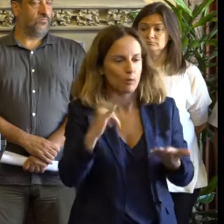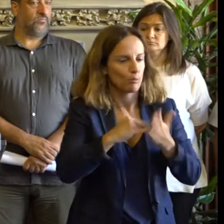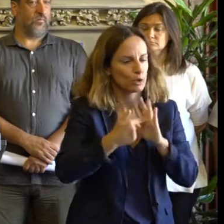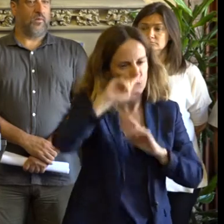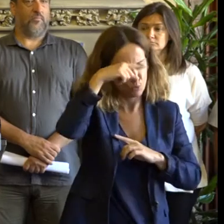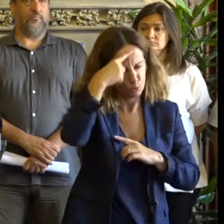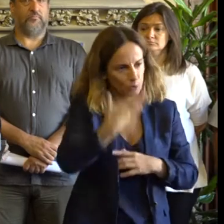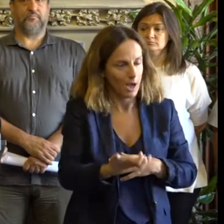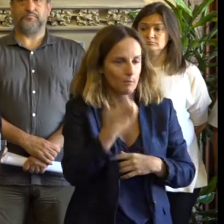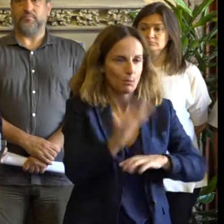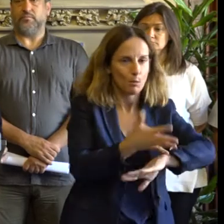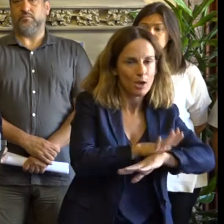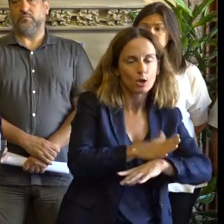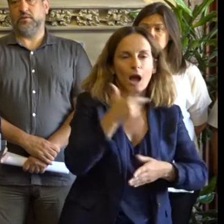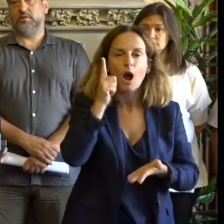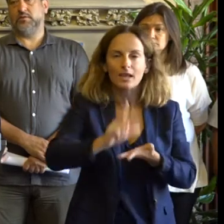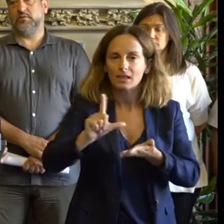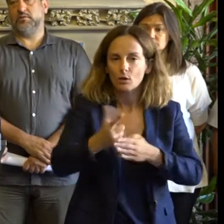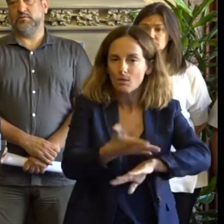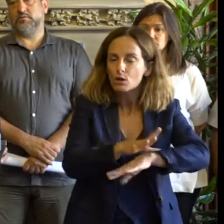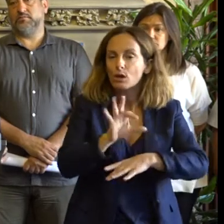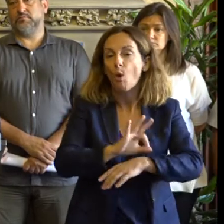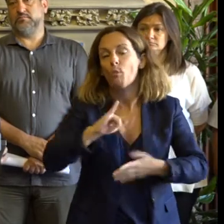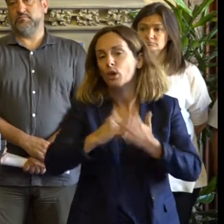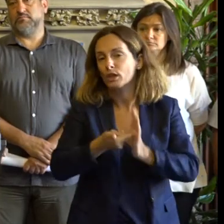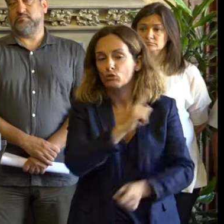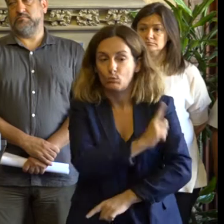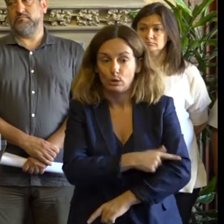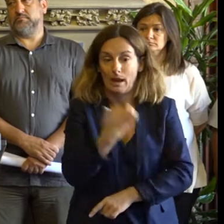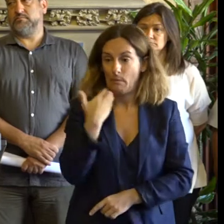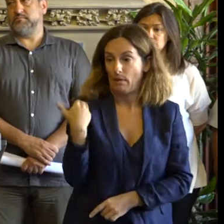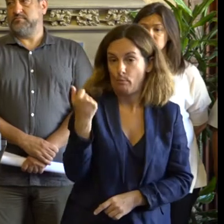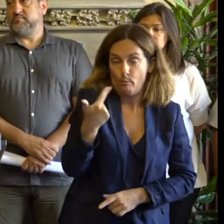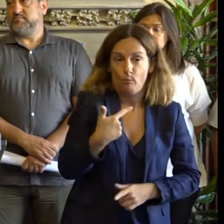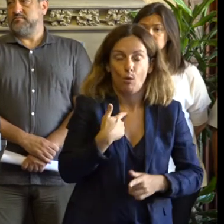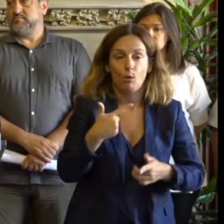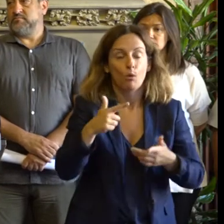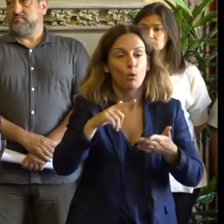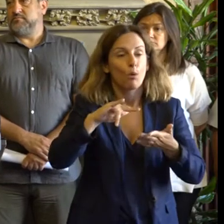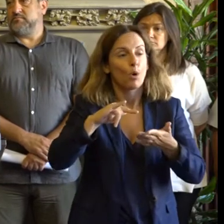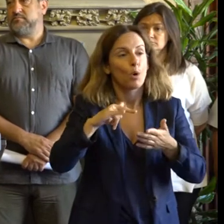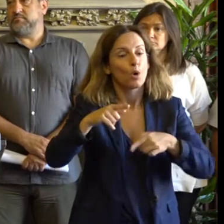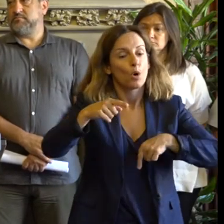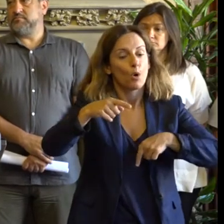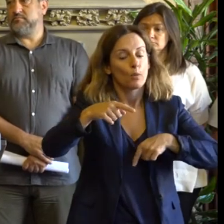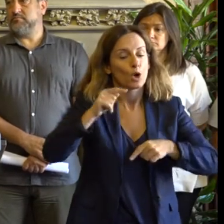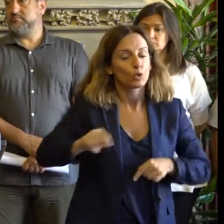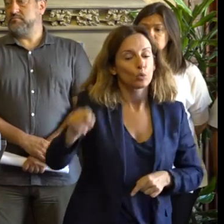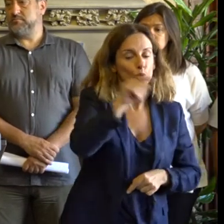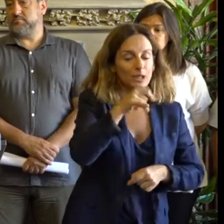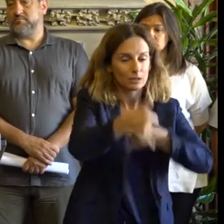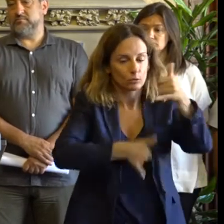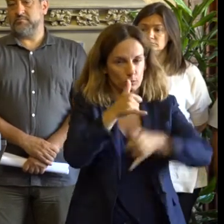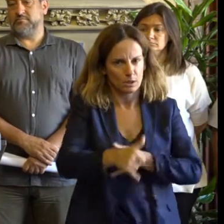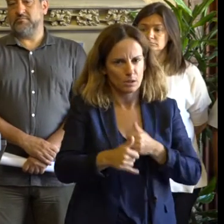Literària o projectes esportius com les rutes cicloturístiques que presentàrem a Londres i Berlín. Però hi ha molt